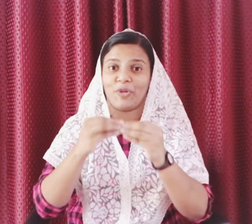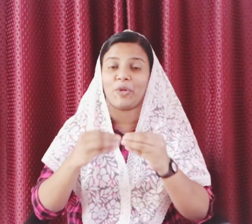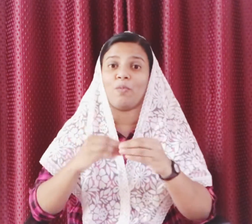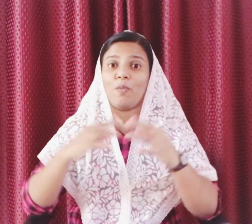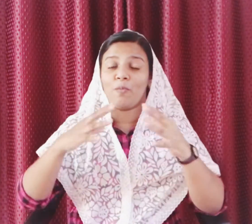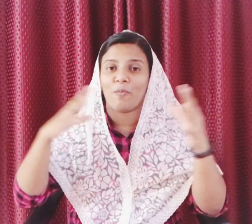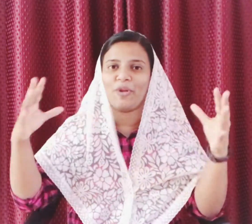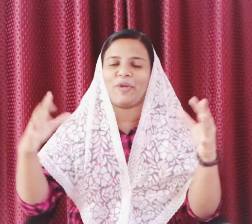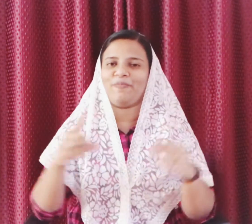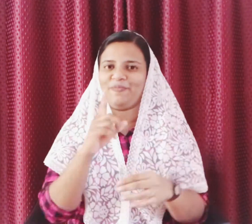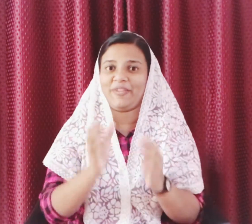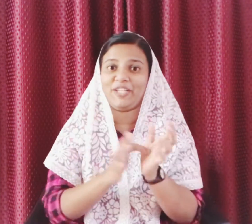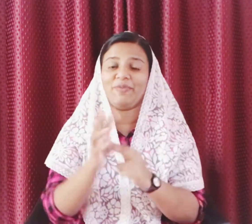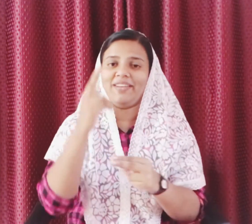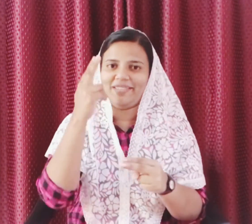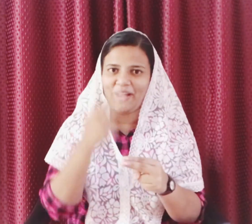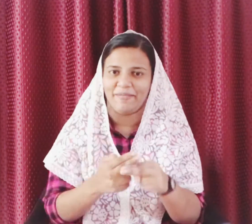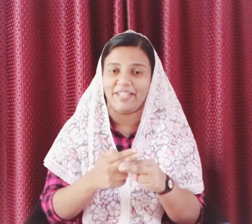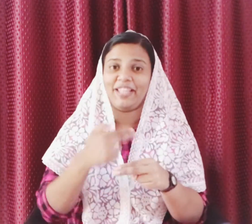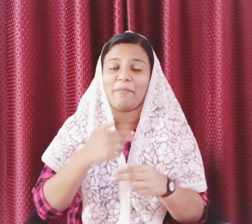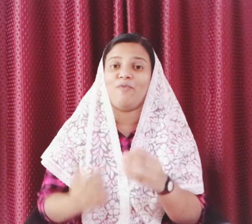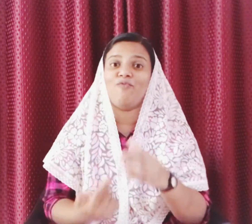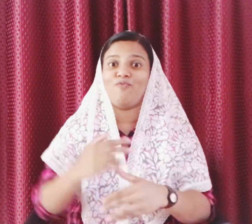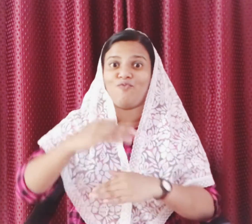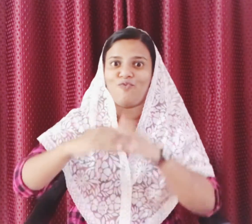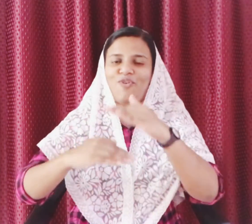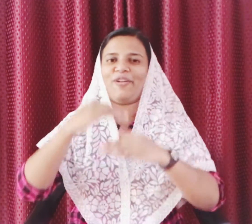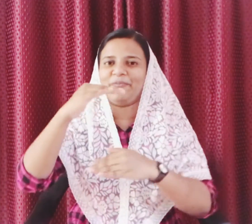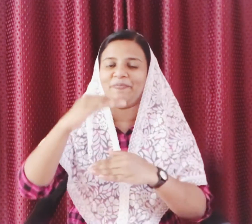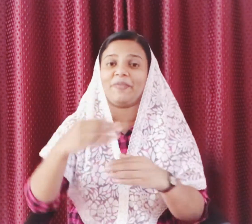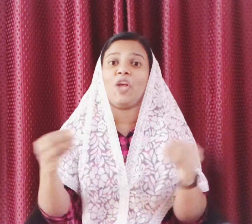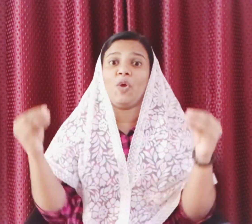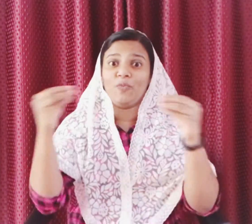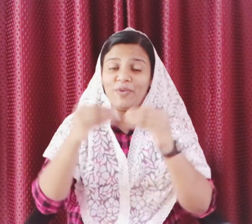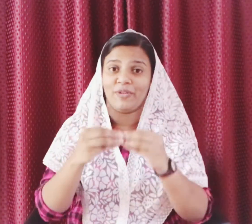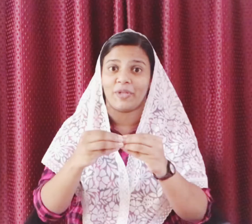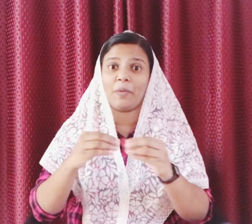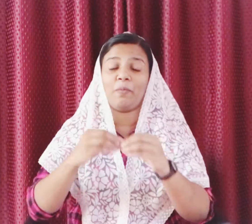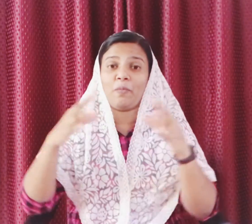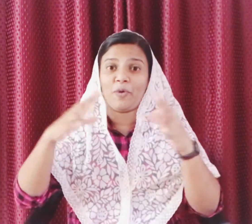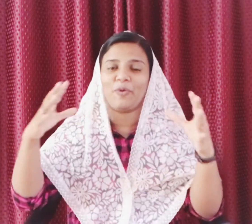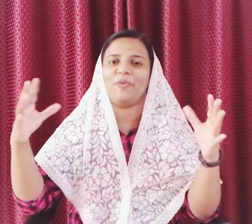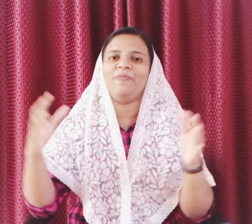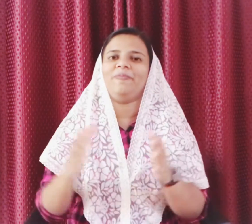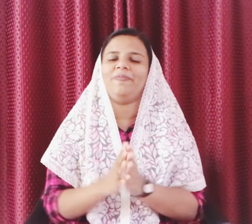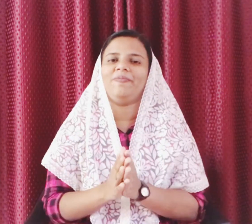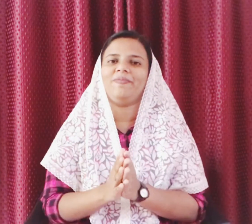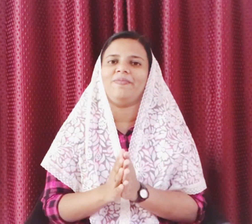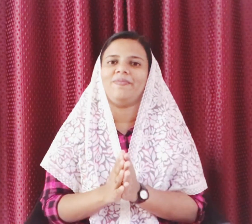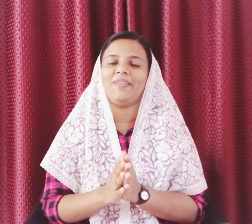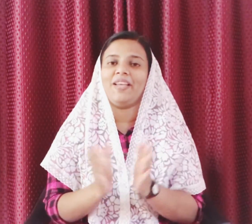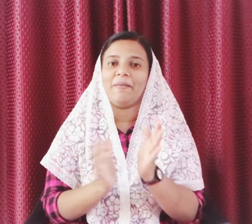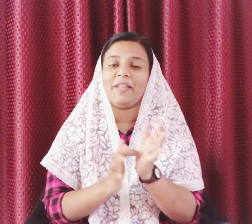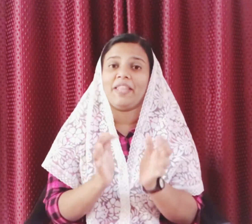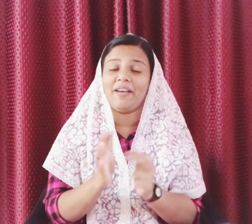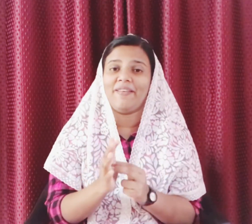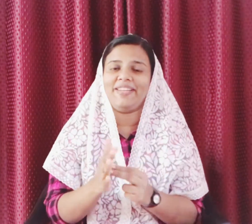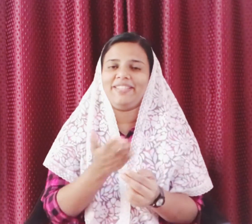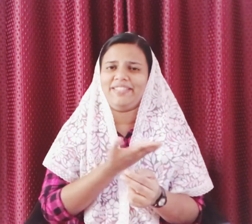നമ്മൾ പെരുകും. ഒന്നുകൂടെ ഞാൻ പറയാം, യേശു ക്രിസ്തുവിൻ്റെ നാമത്തിൽ നമ്മൾ വളരും, നമ്മൾ വർദ്ധിക്കും, നമ്മൾ പെരുകും. ആമേൻ. ആമേൻ. പിതാവായ ദൈവത്തിൻ്റെ